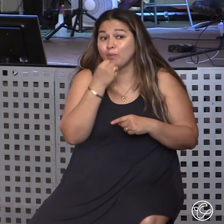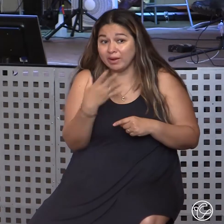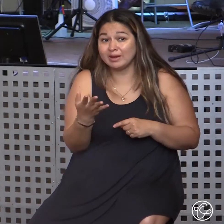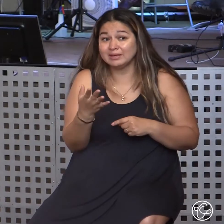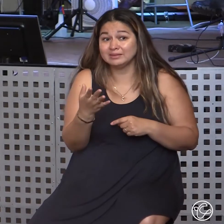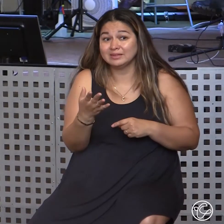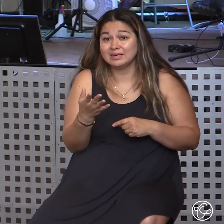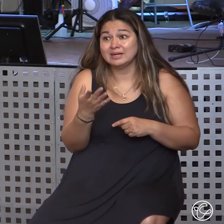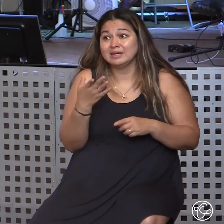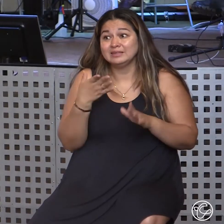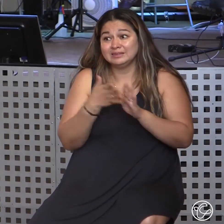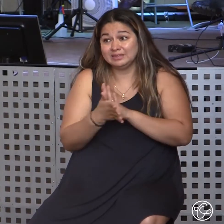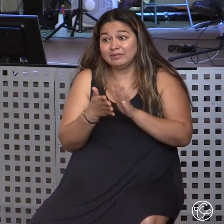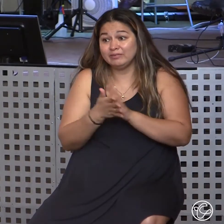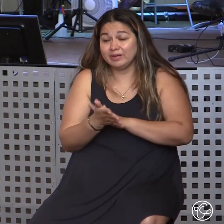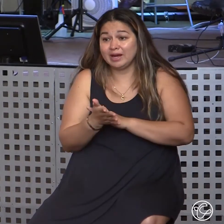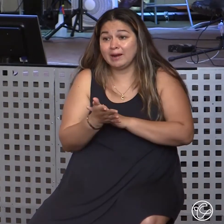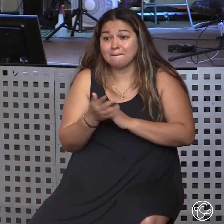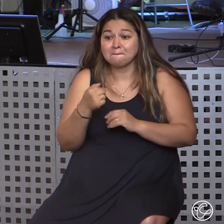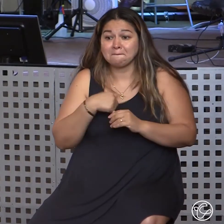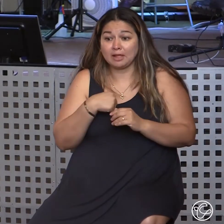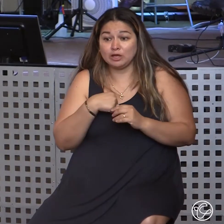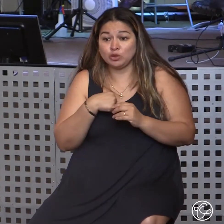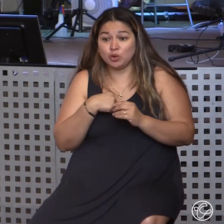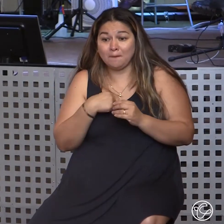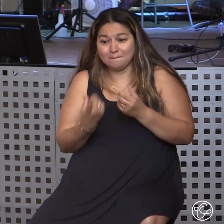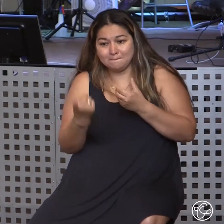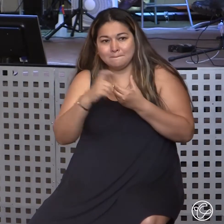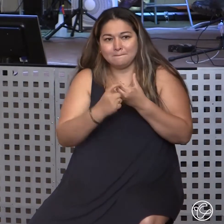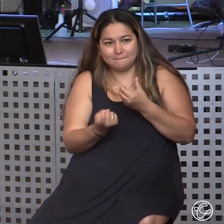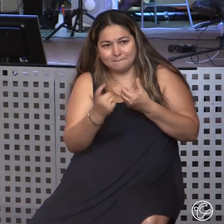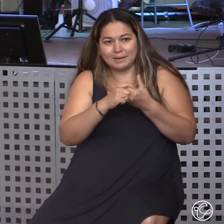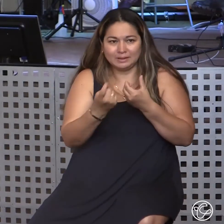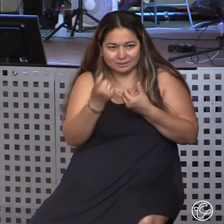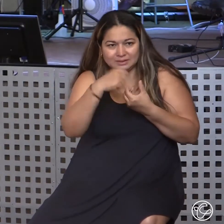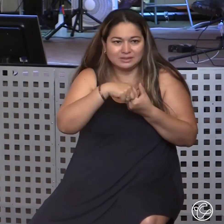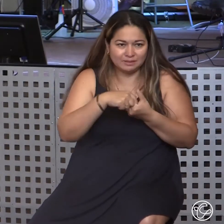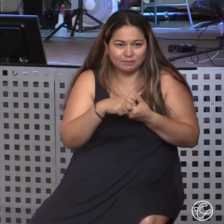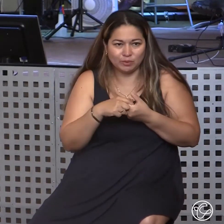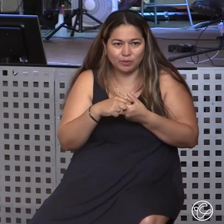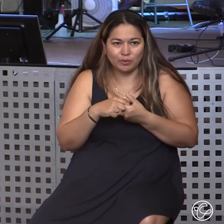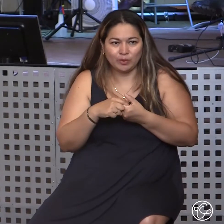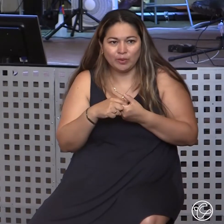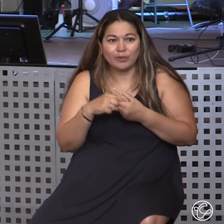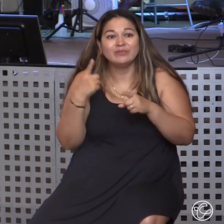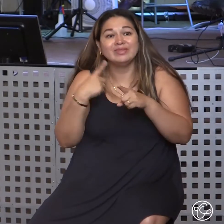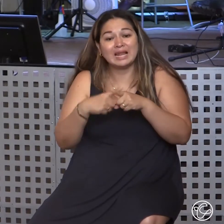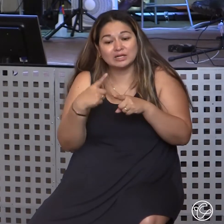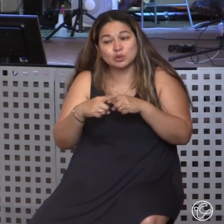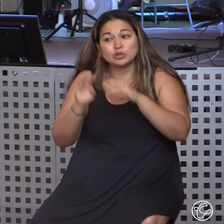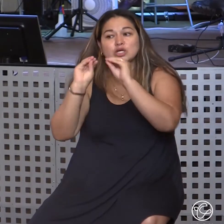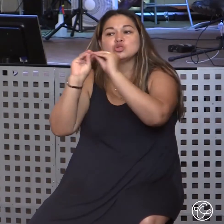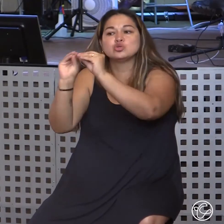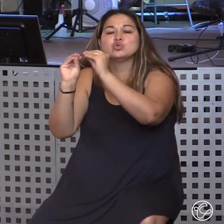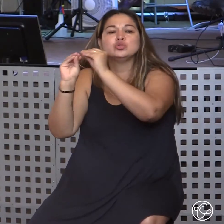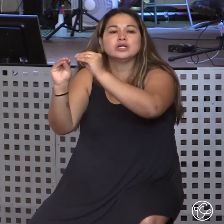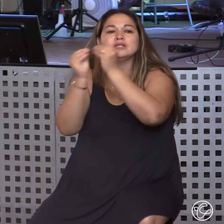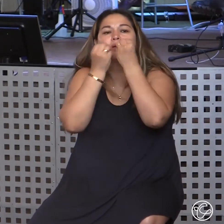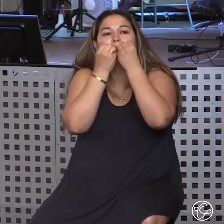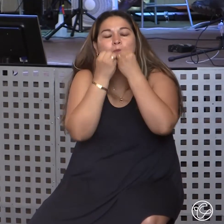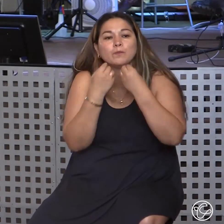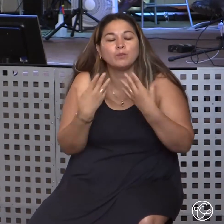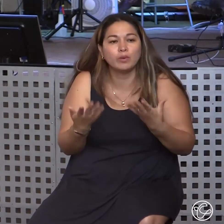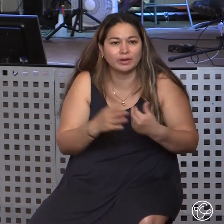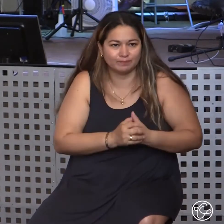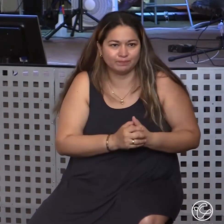Y eso está tipificado en un texto que enseñamos a todos nuestros hijos, que está además, y San Pablo lo dice en Efesios,